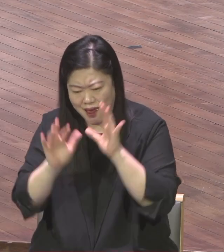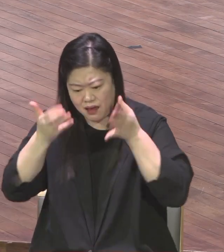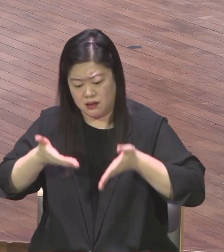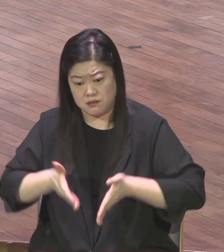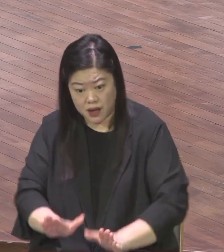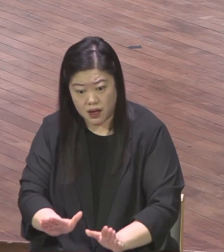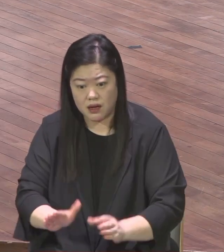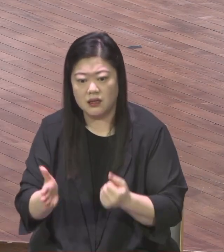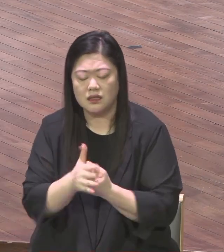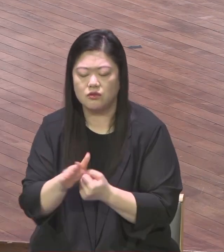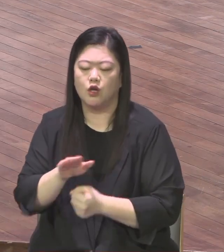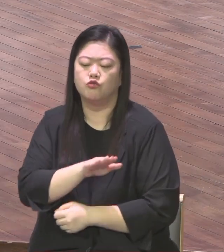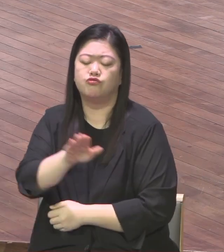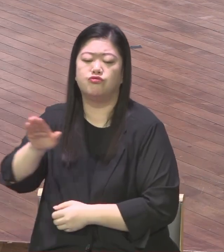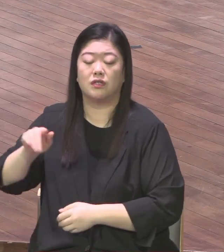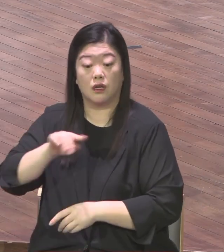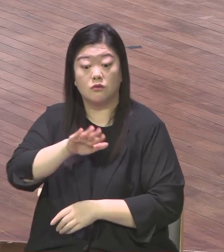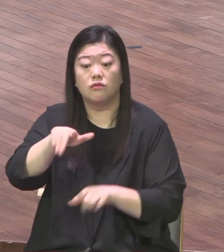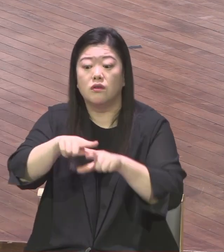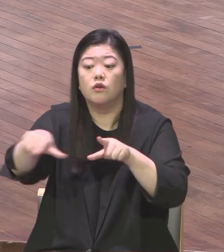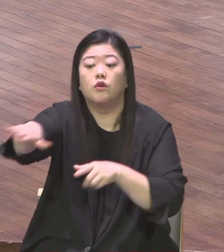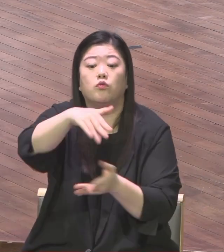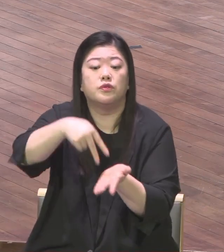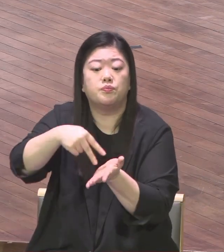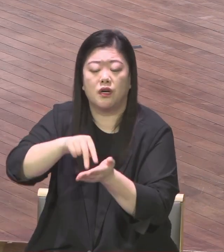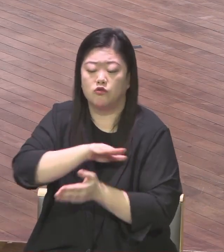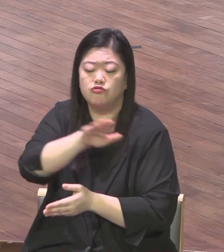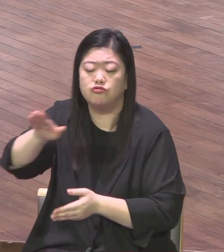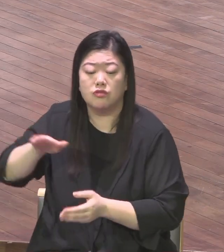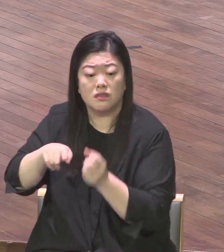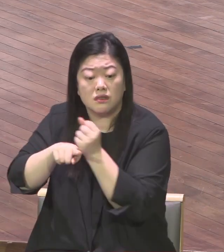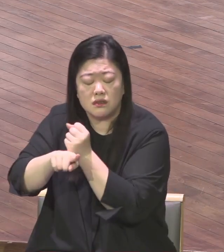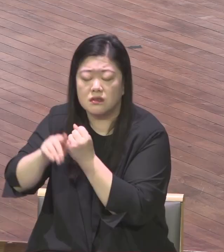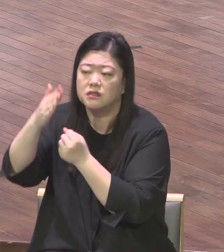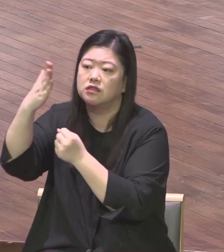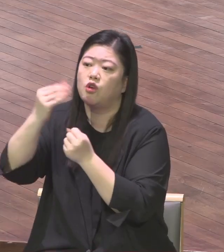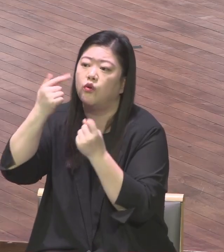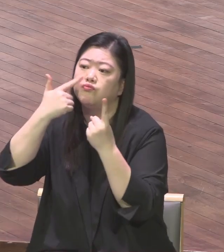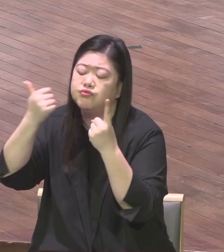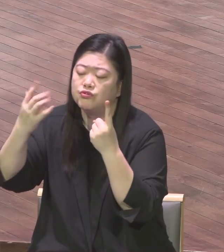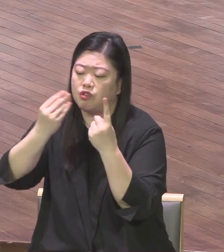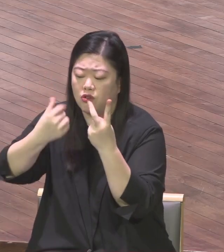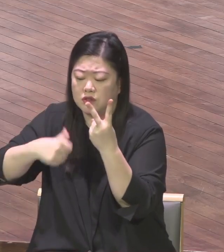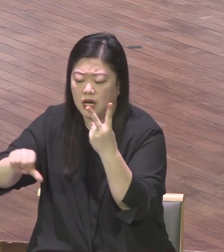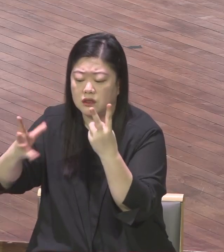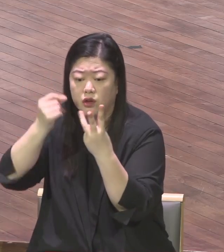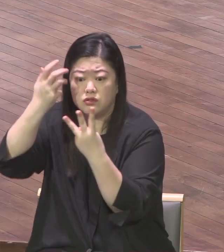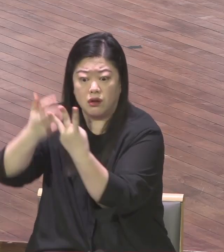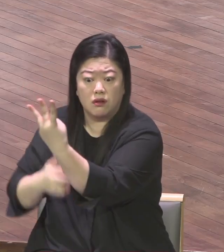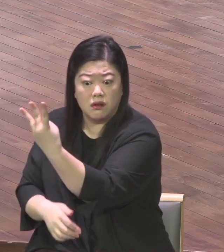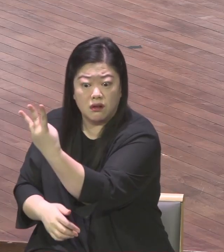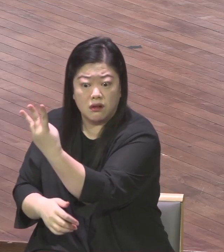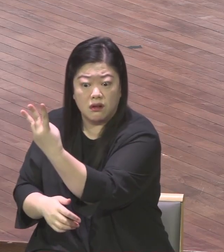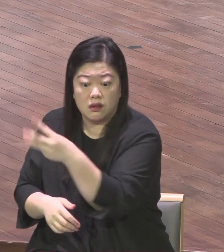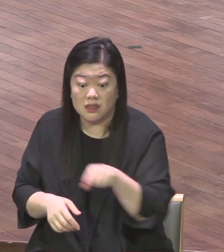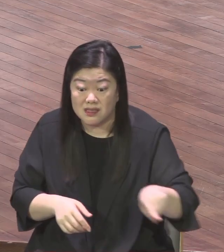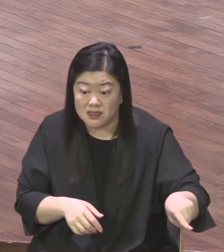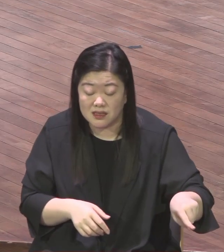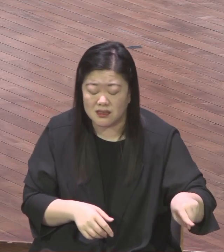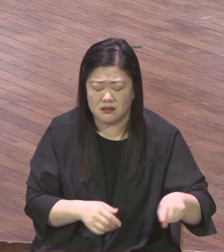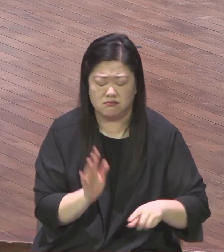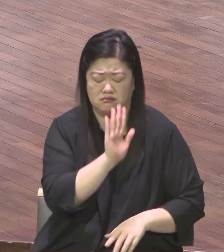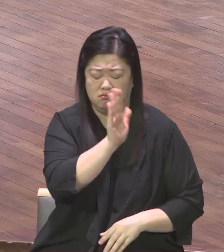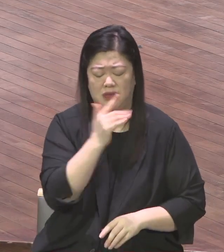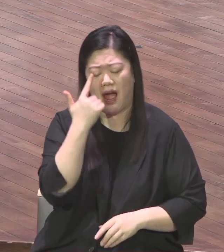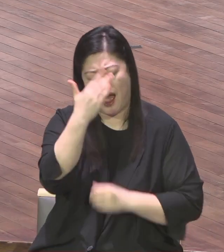그 우리라고 할 때는 성삼위 하나님이지. 그렇게 믿지만은 잘 모르는 사람들만 또 많아요. 이 부분에